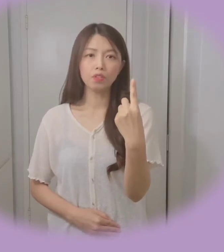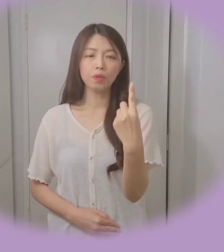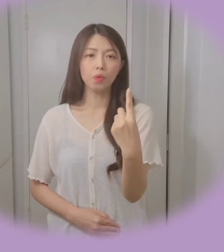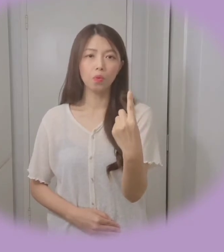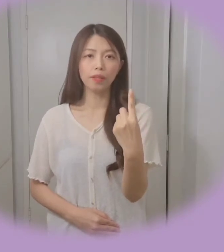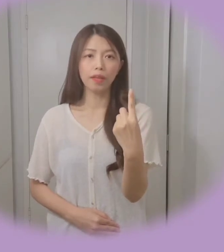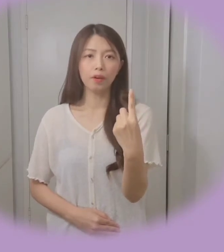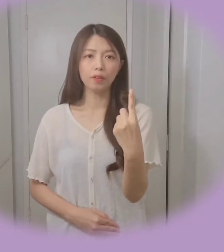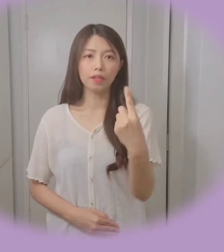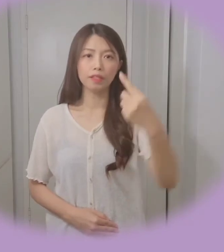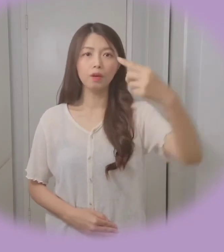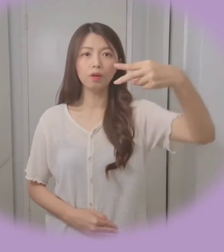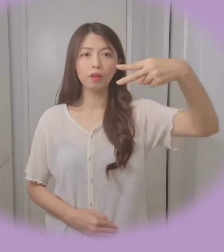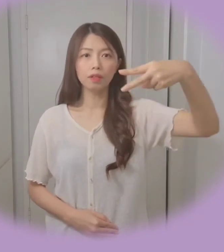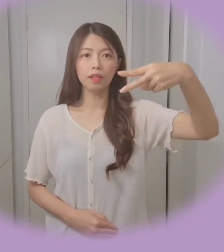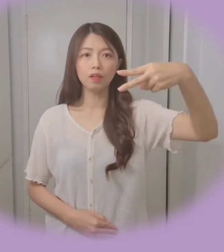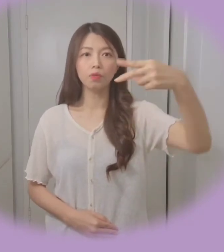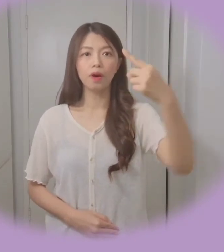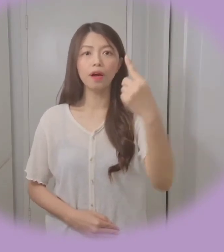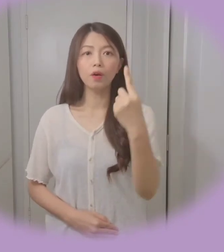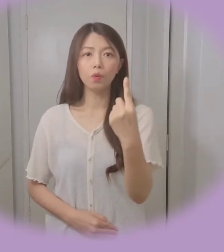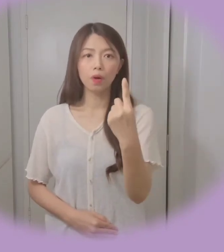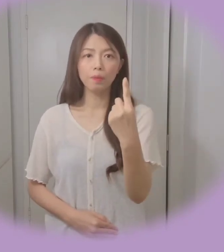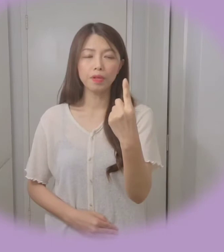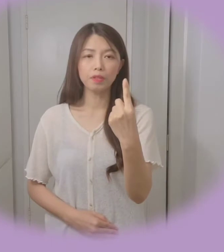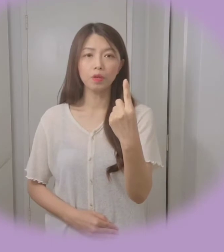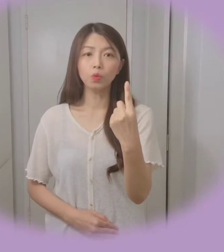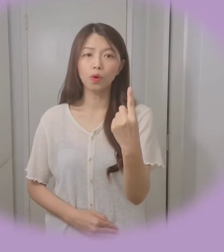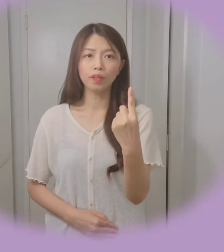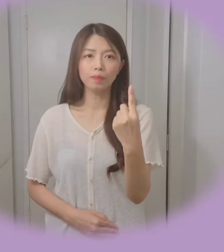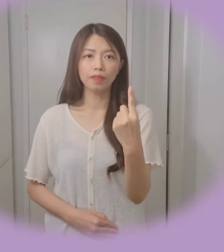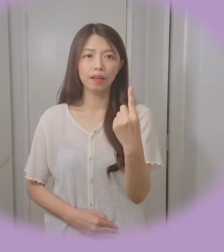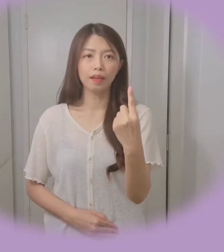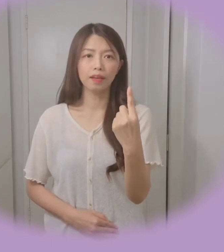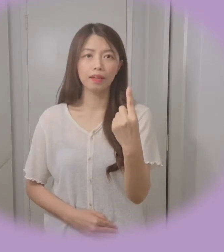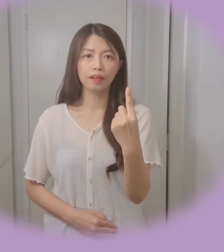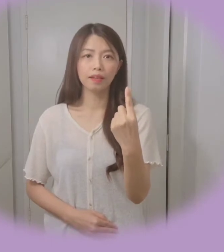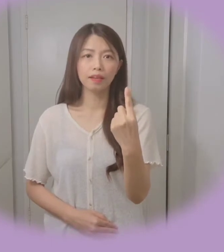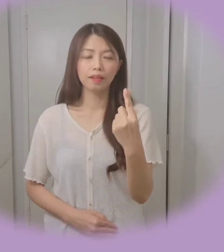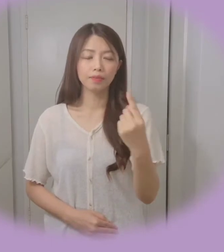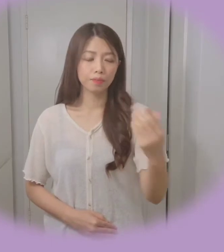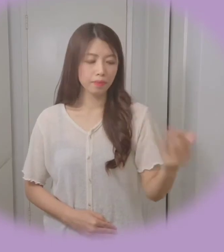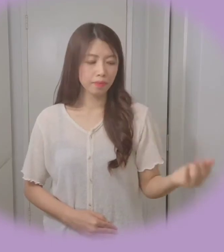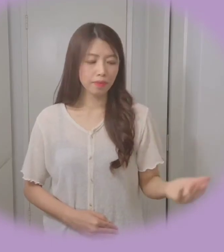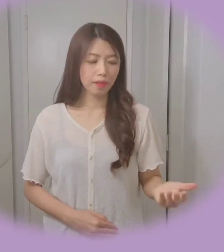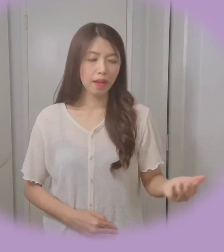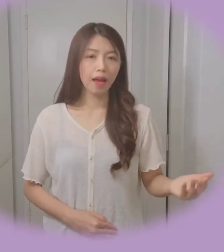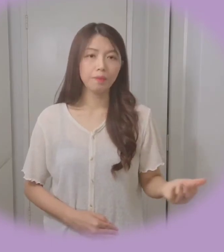검지만 세워주시면 오가 돼요. 그래서 디귿과 오가 합해져서 도가 됩니다.